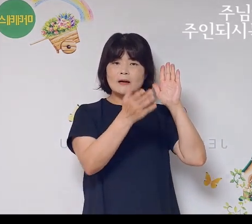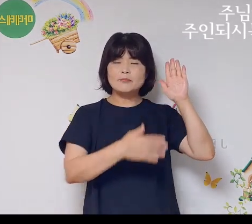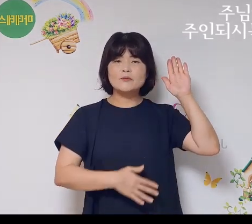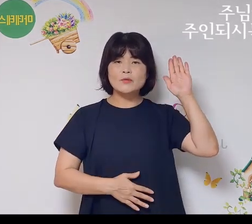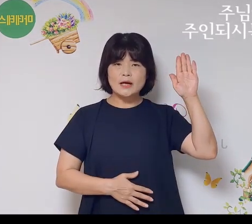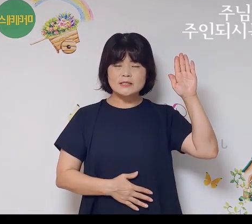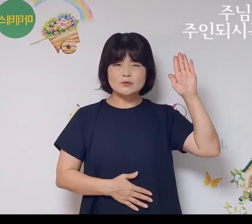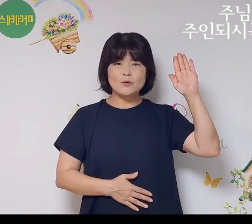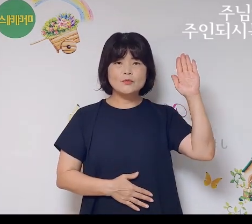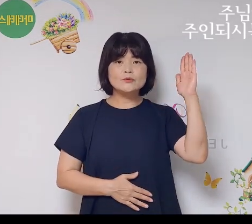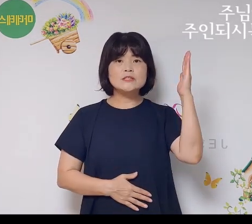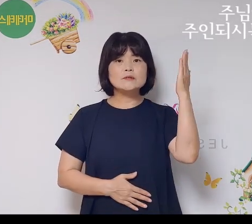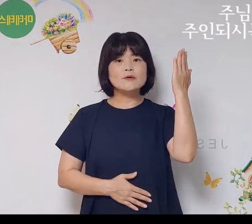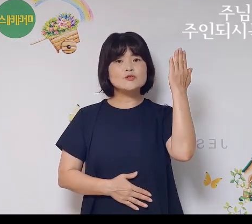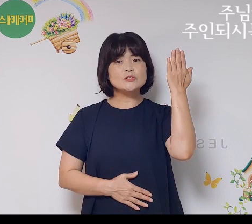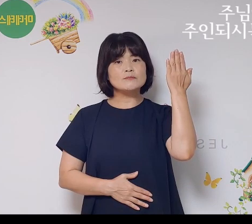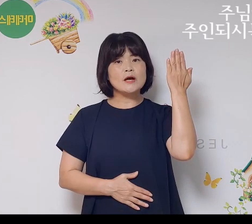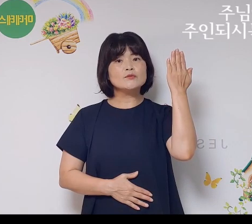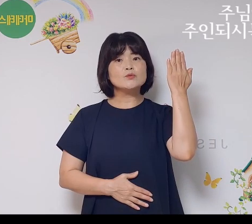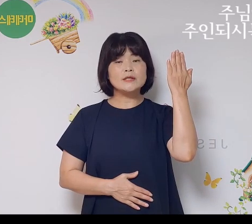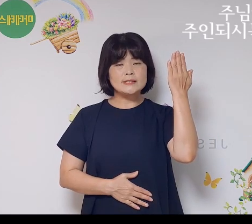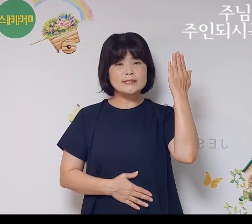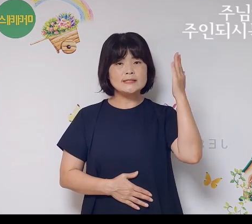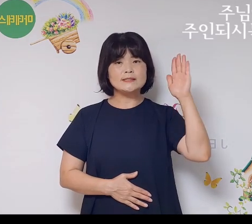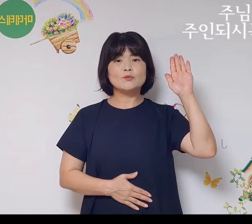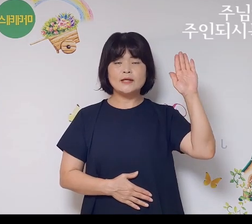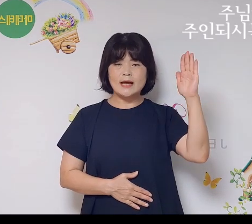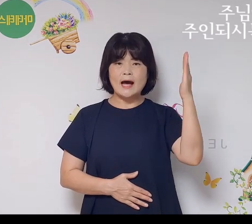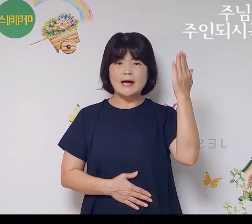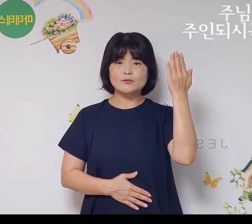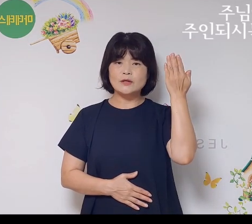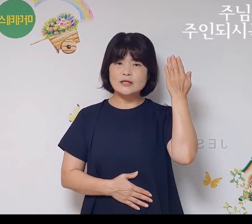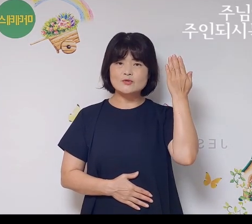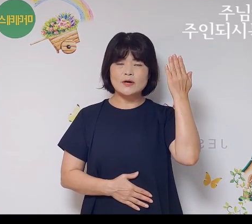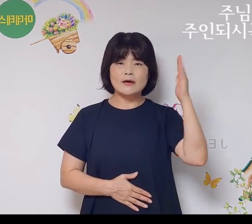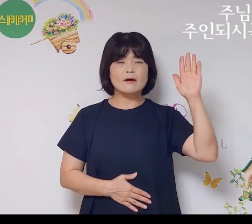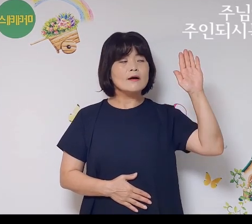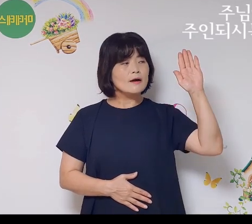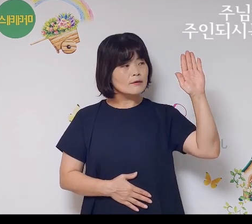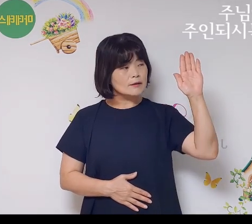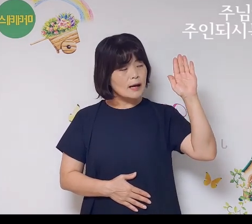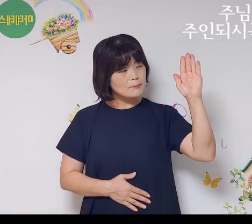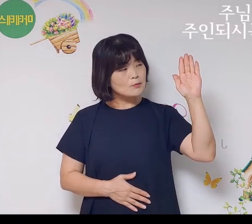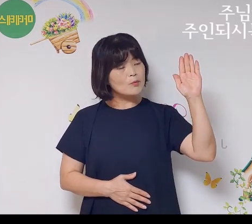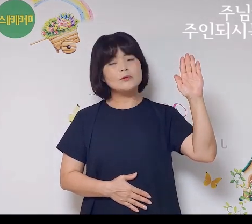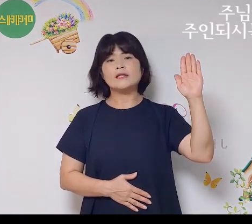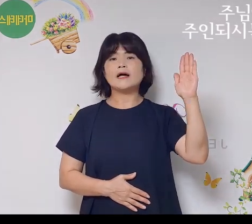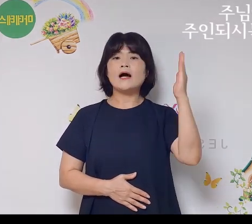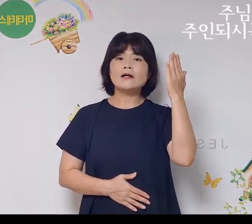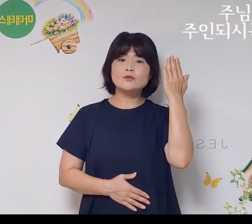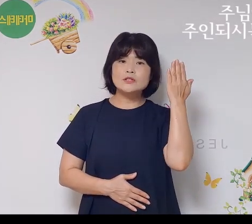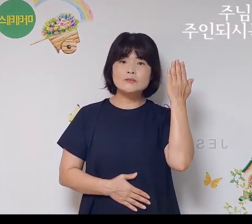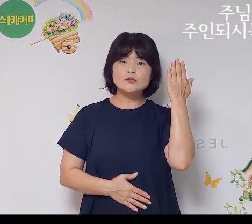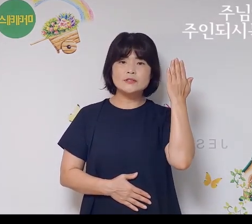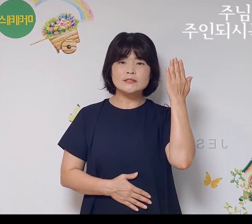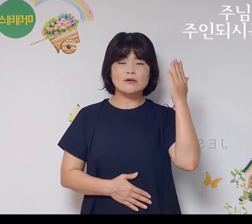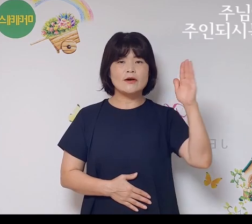앞을 보게 하시고 뒤집어 주시면 되시는 되다수화예요. 이렇게 앞을 보고 있다가 뒤집어 주시는 거예요.